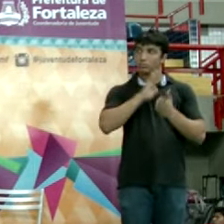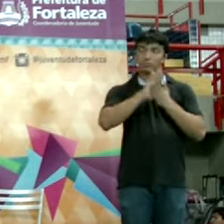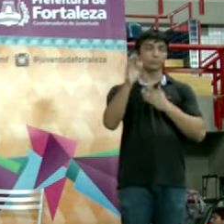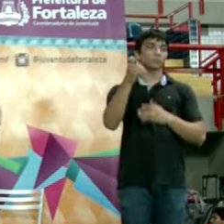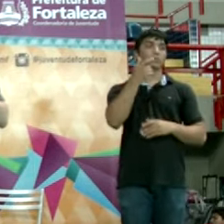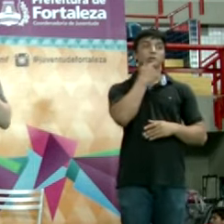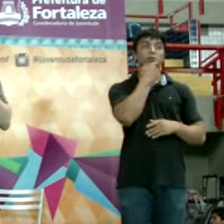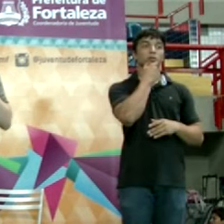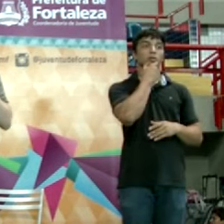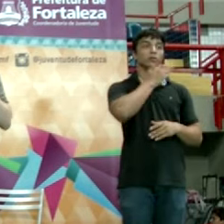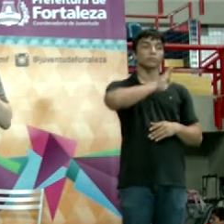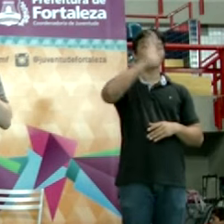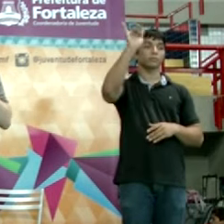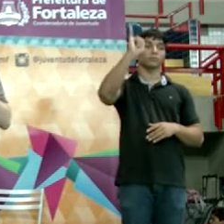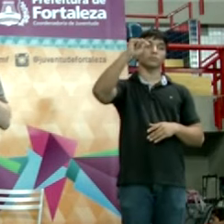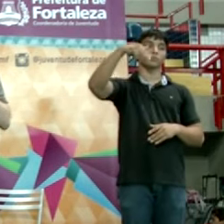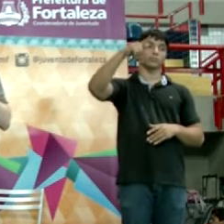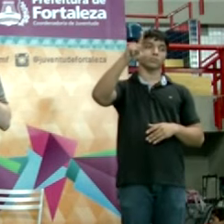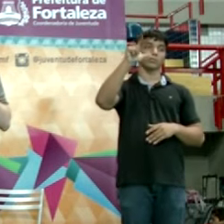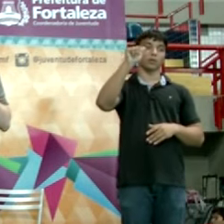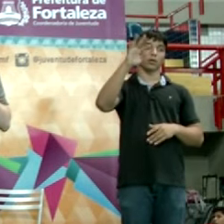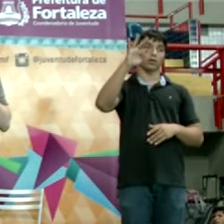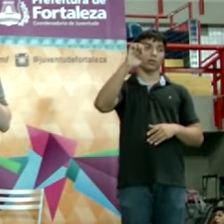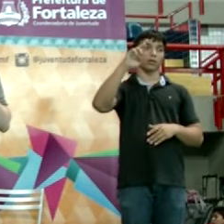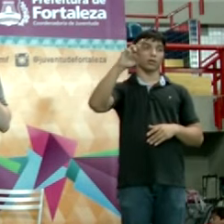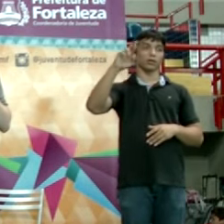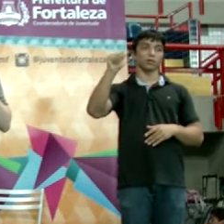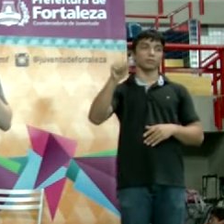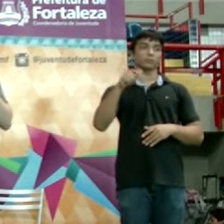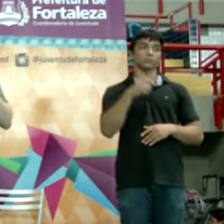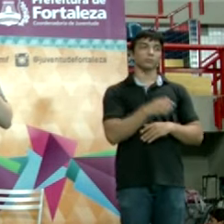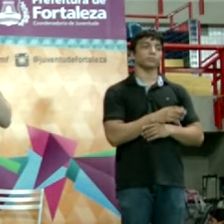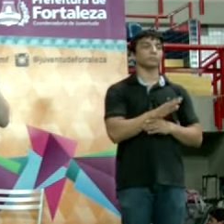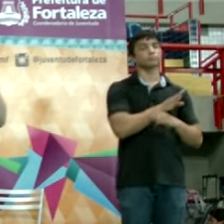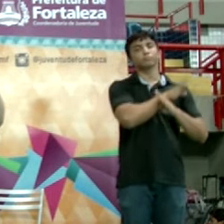para a Inglaterra, de férias. Eu tenho família que mora lá e tal.